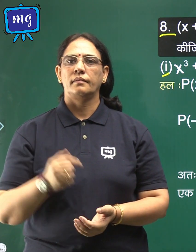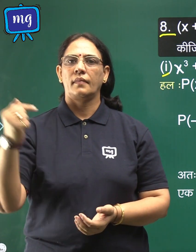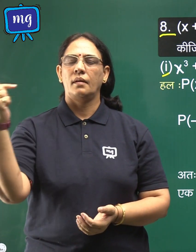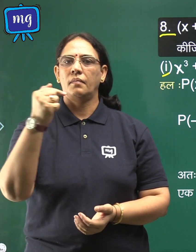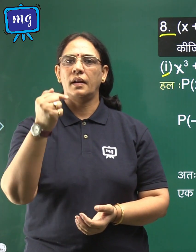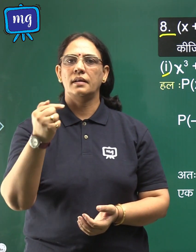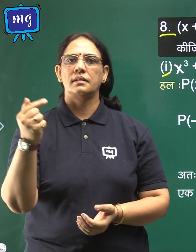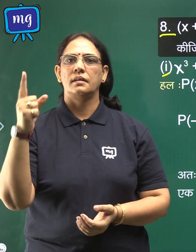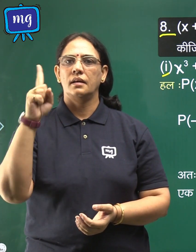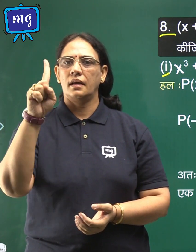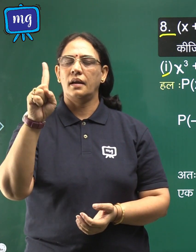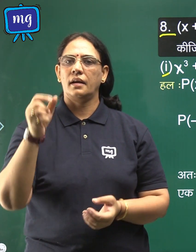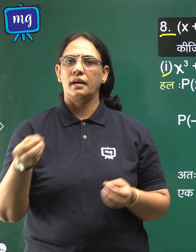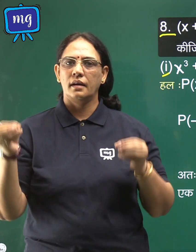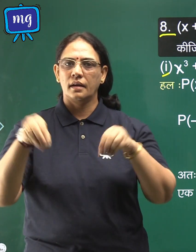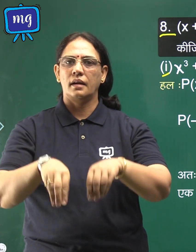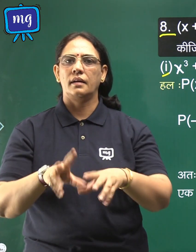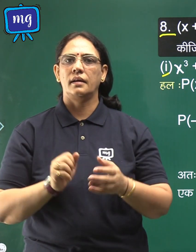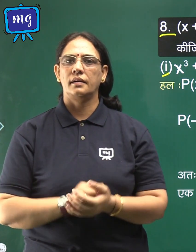-1 रखेंगे,